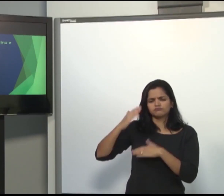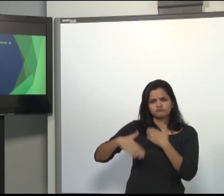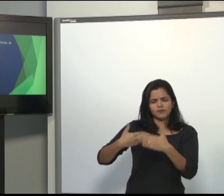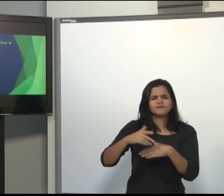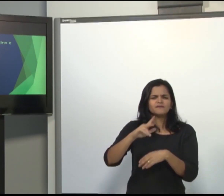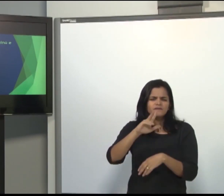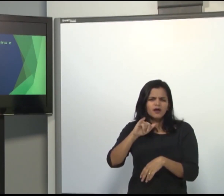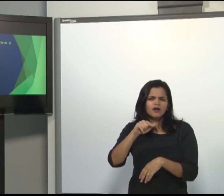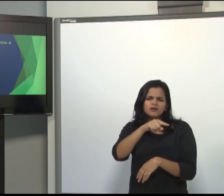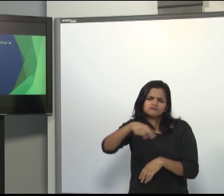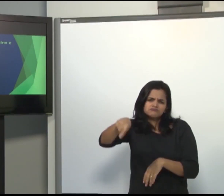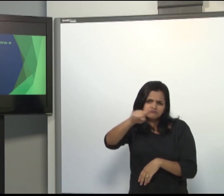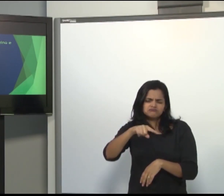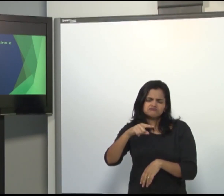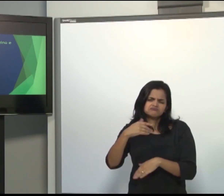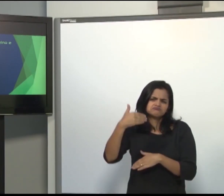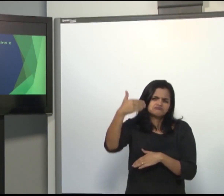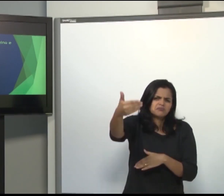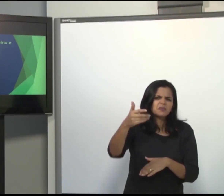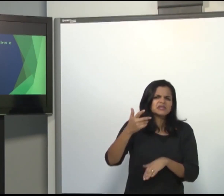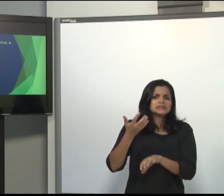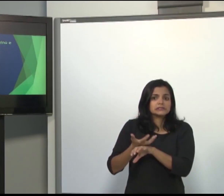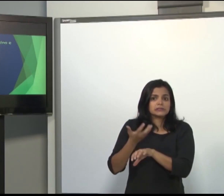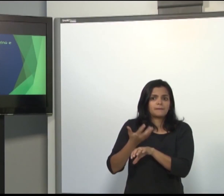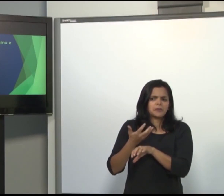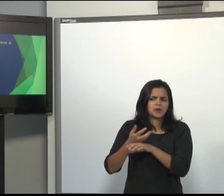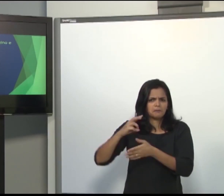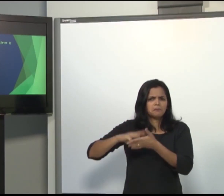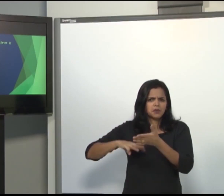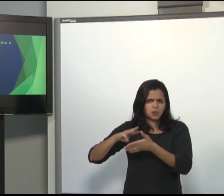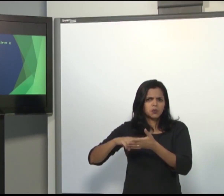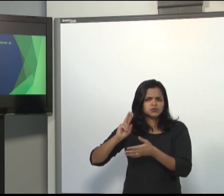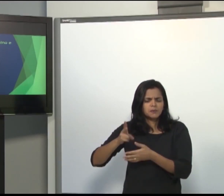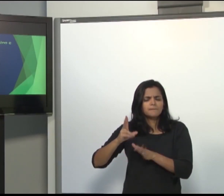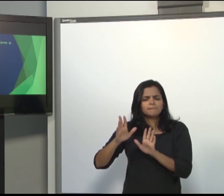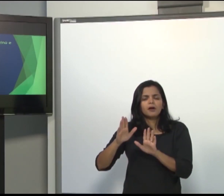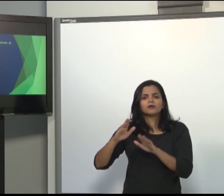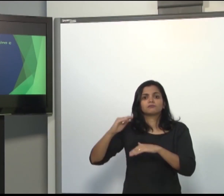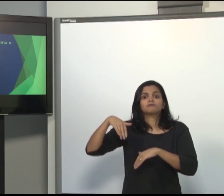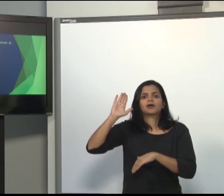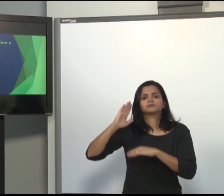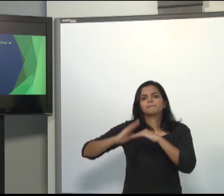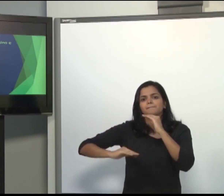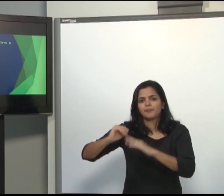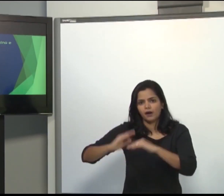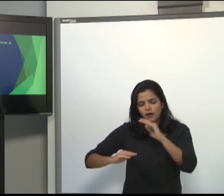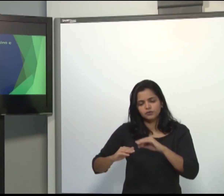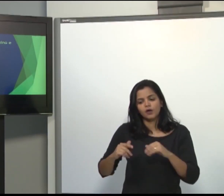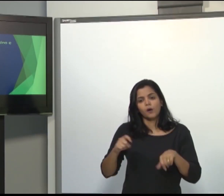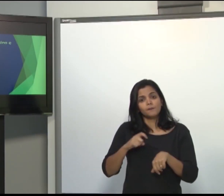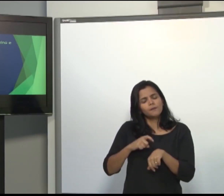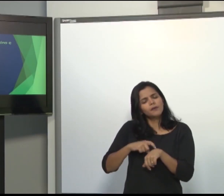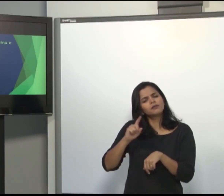Então, vocês verão a partir de agora sobre teorias que embasam a prática,